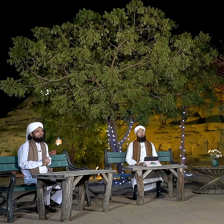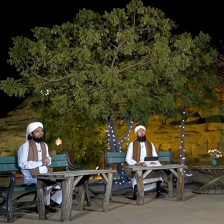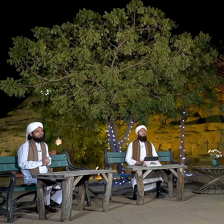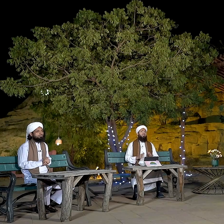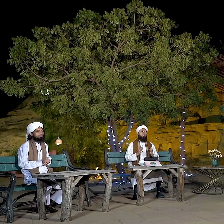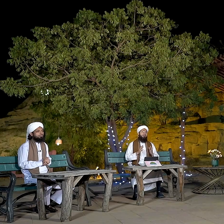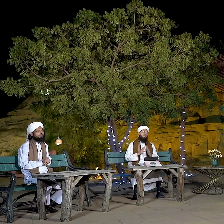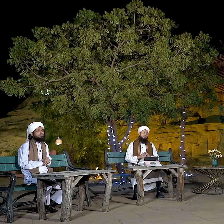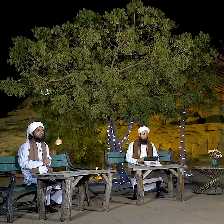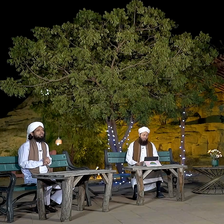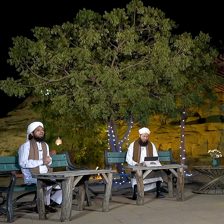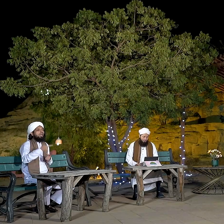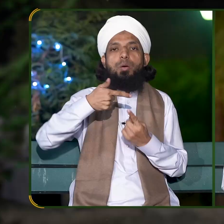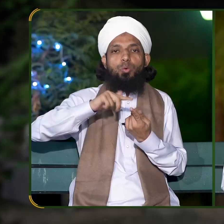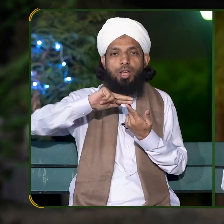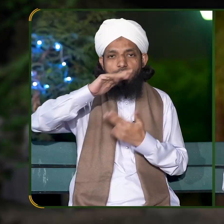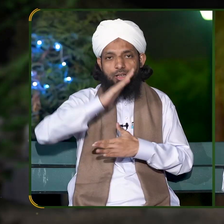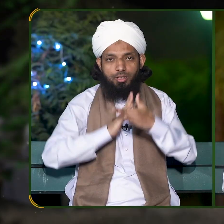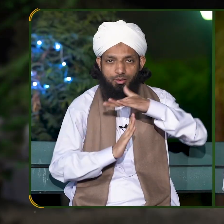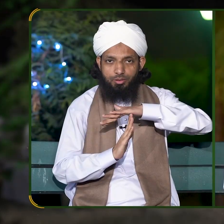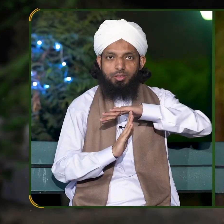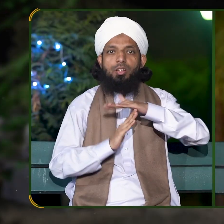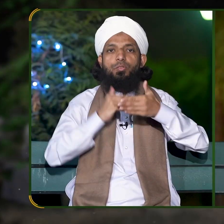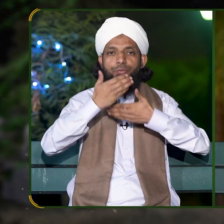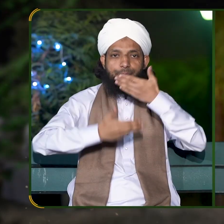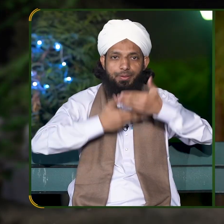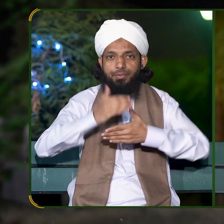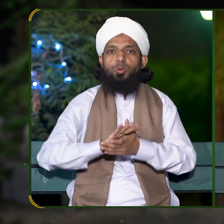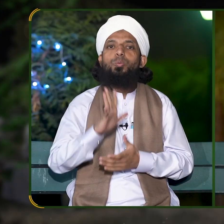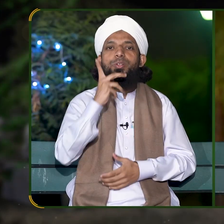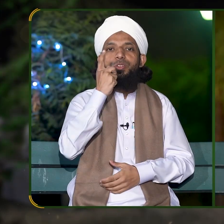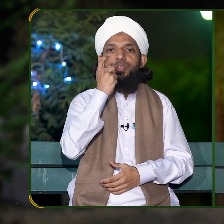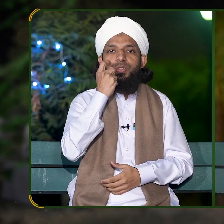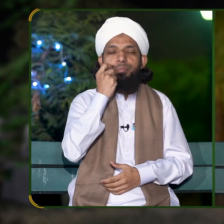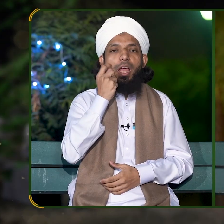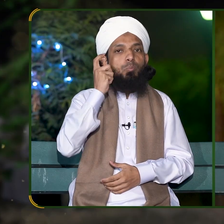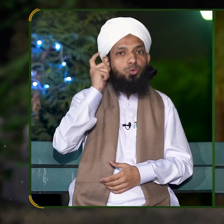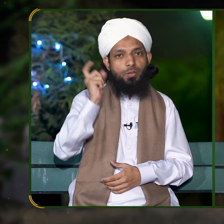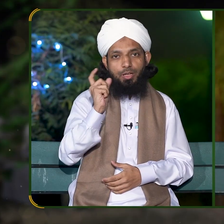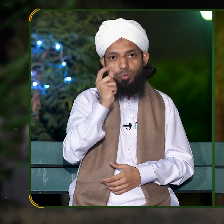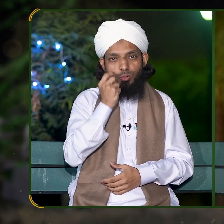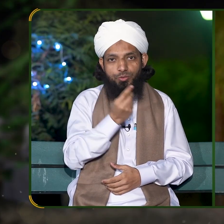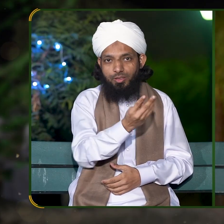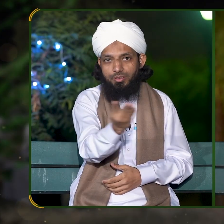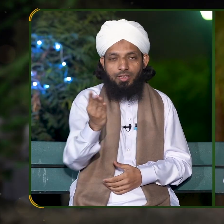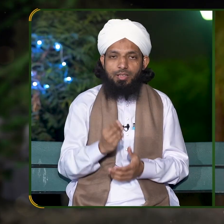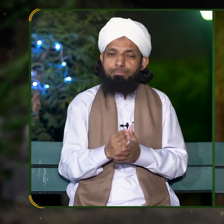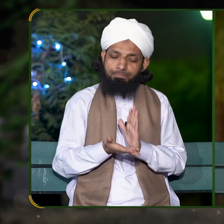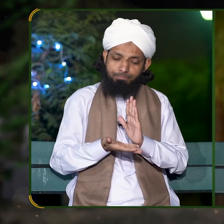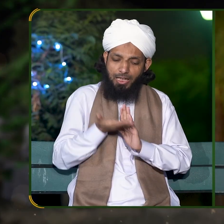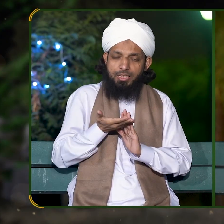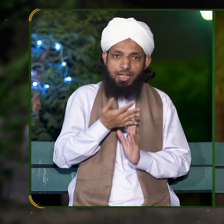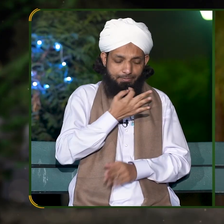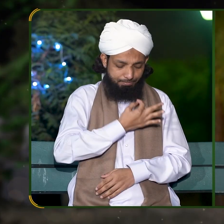ہیں۔ ملا علی قاری رحمت اللہ علیہ آپ فرماتے ہیں کہ جو شخص مسلمانوں کے ساتھ جتنی زیادہ